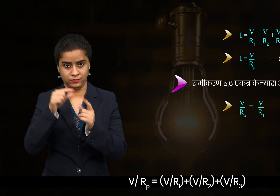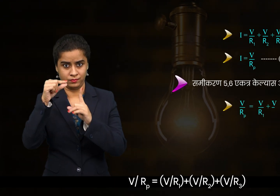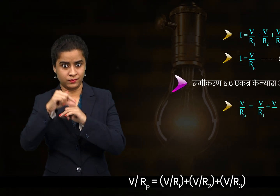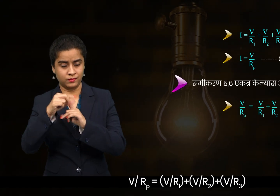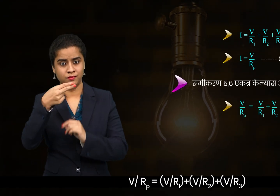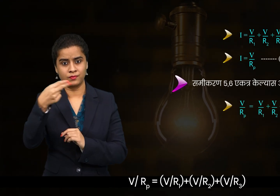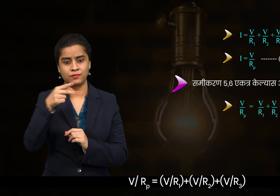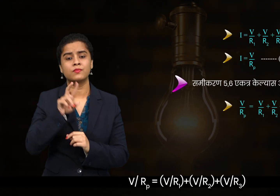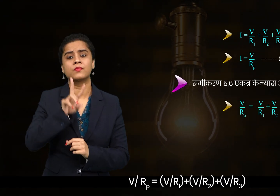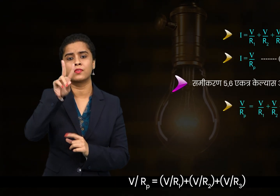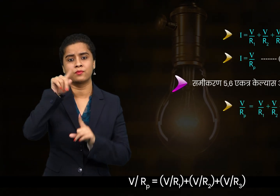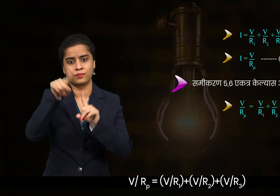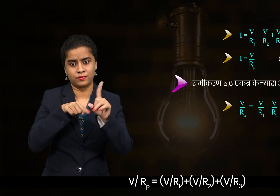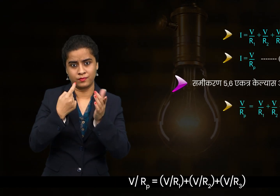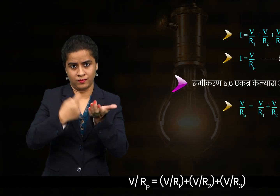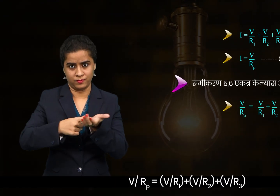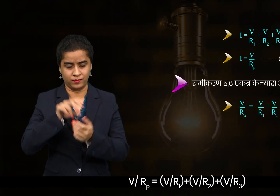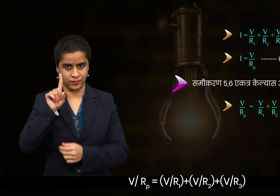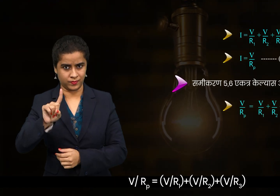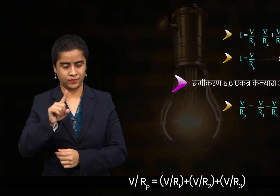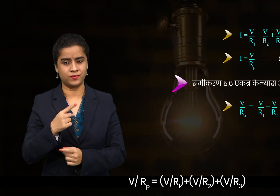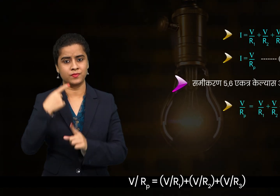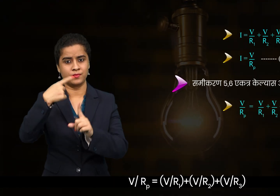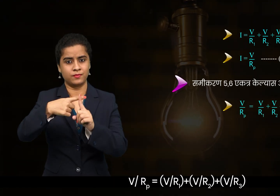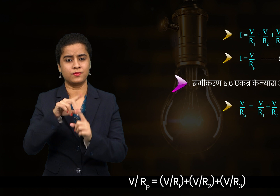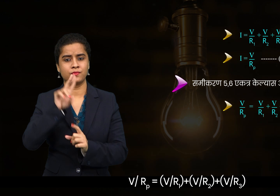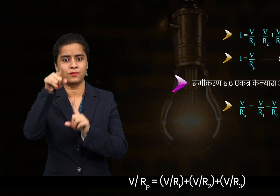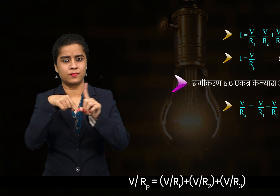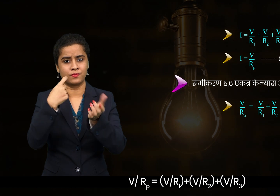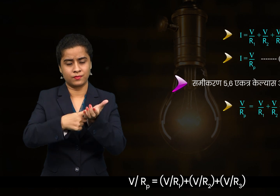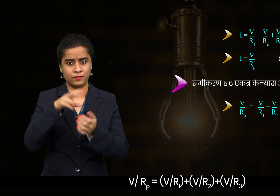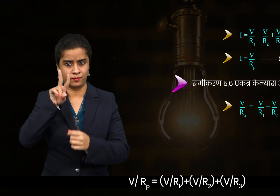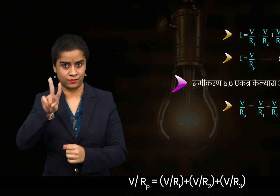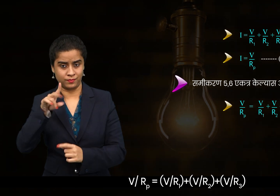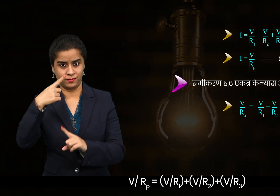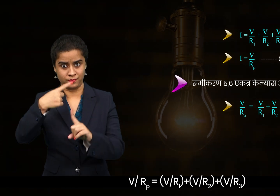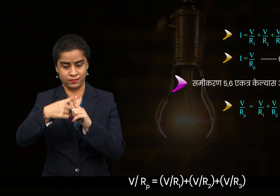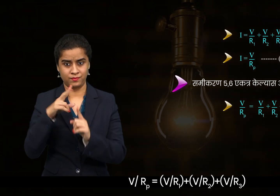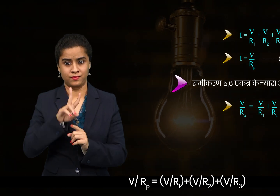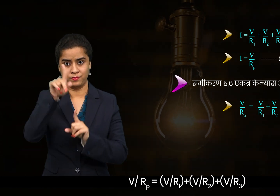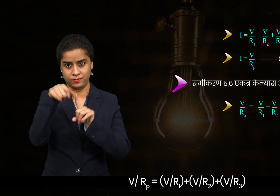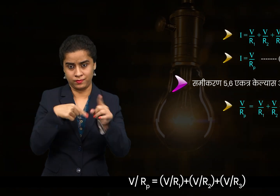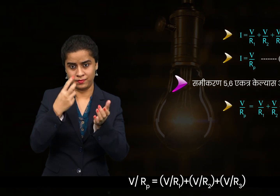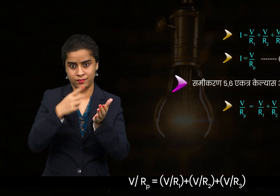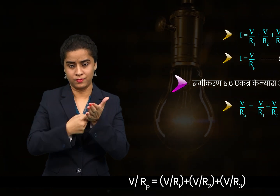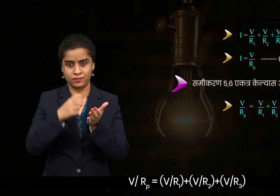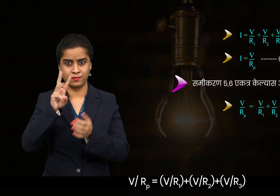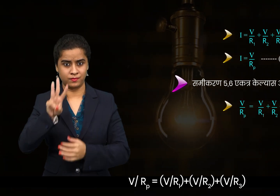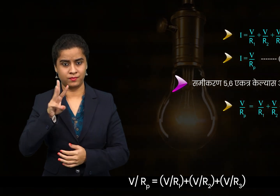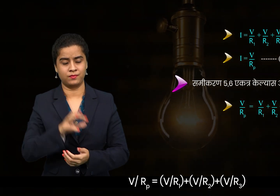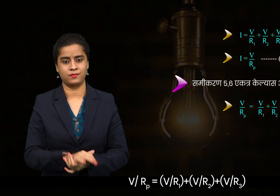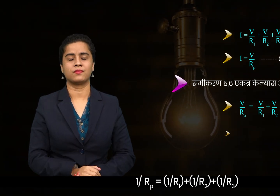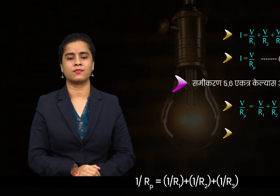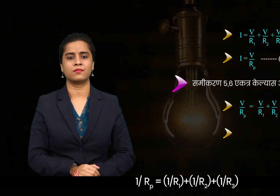V/RP is equal to V/R1 plus V/R2 plus V/R3.